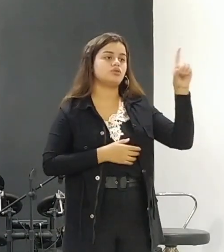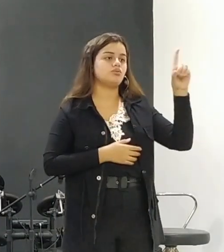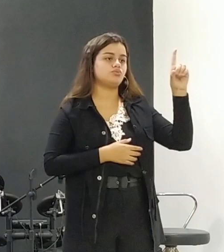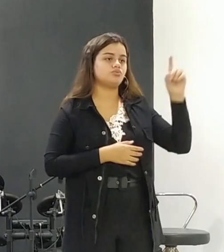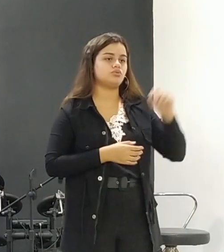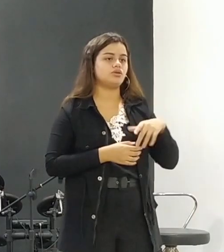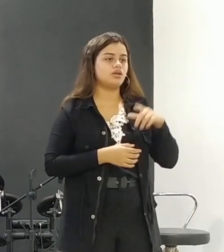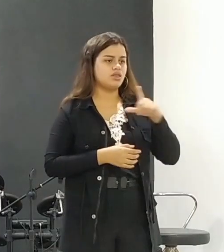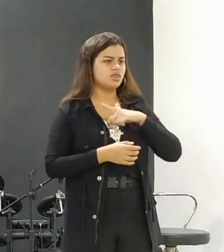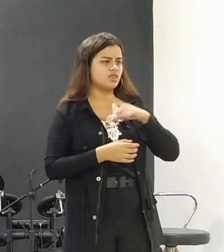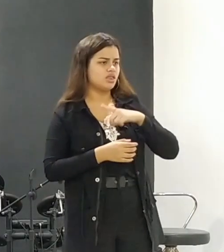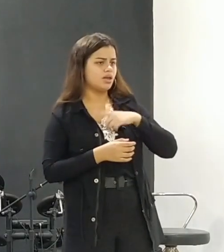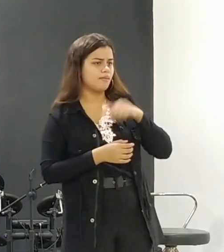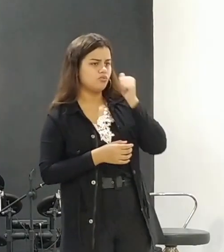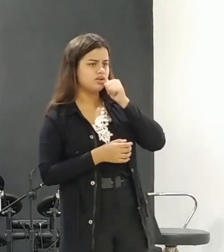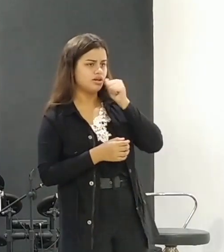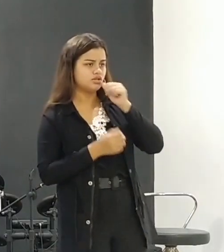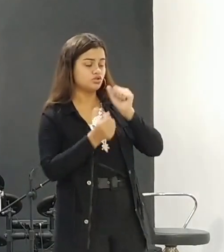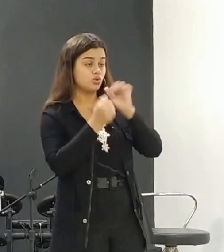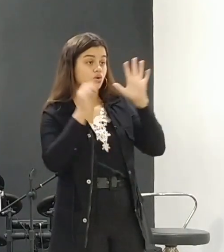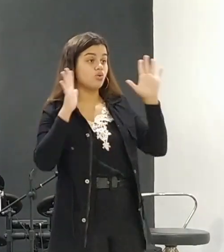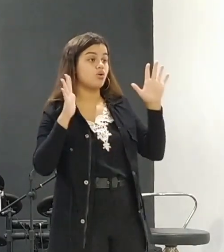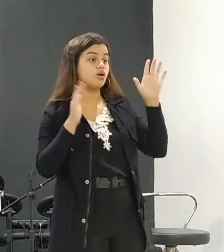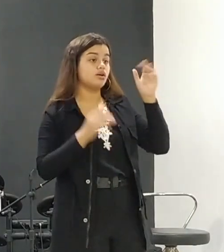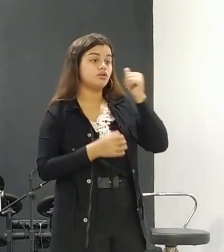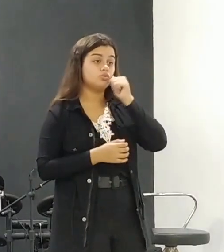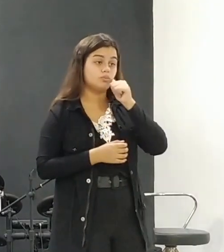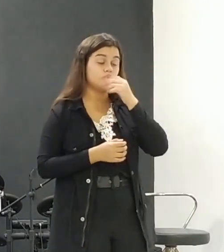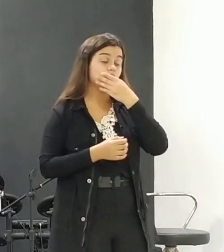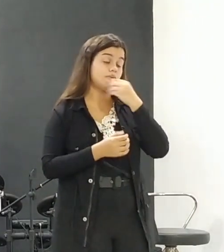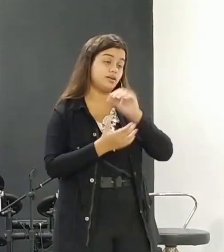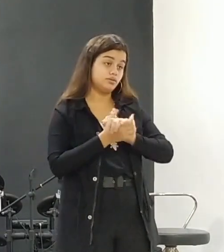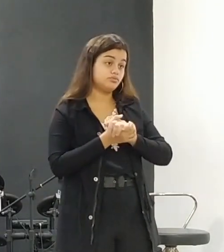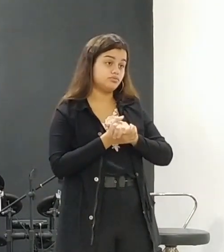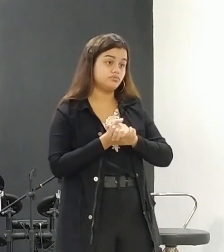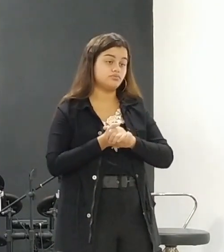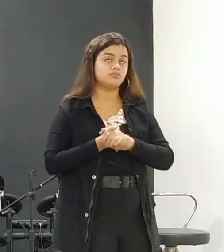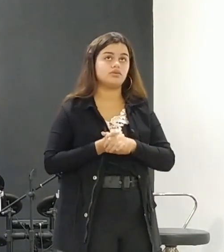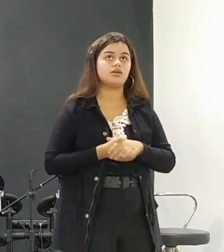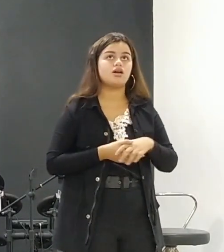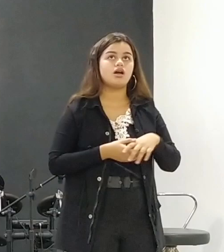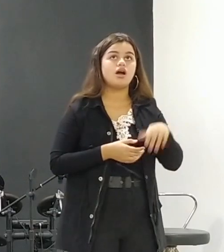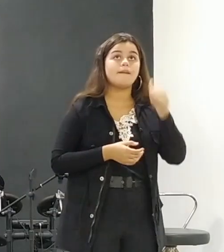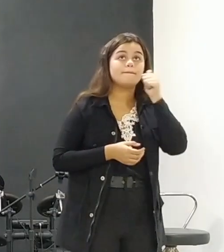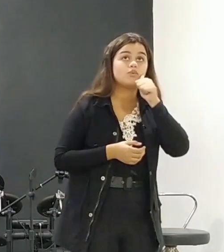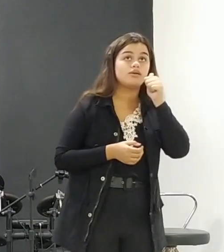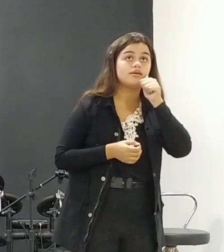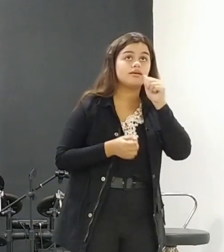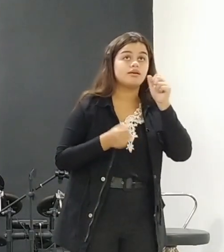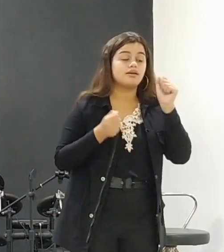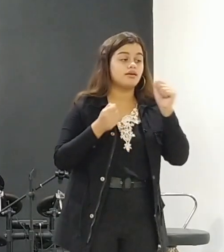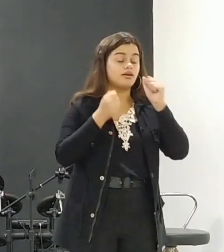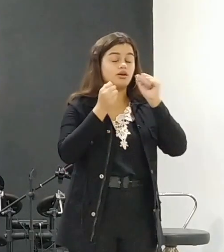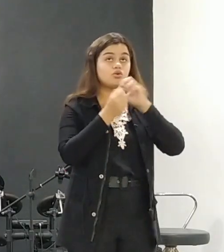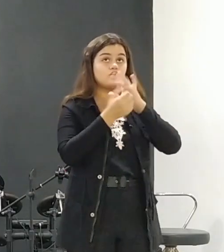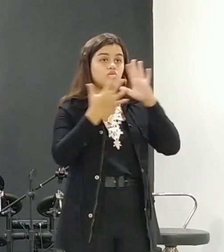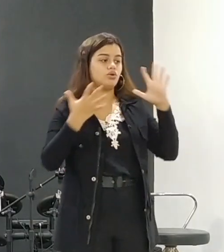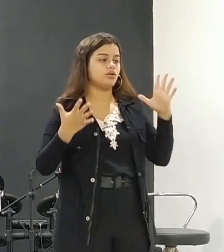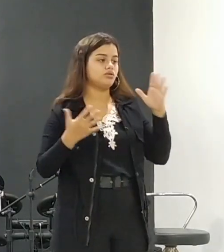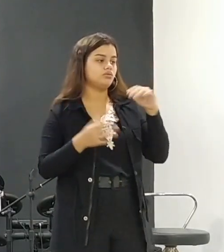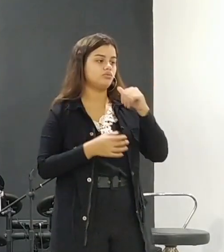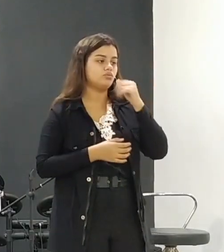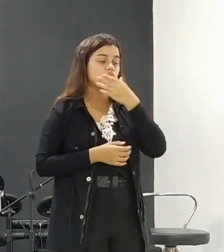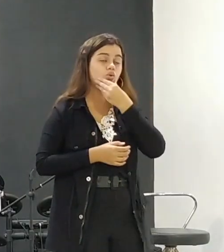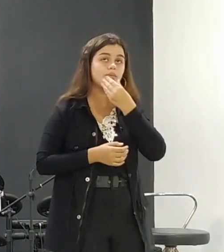homem. Tem mulheres aqui que são a glória do seu marido? A mulher é a glória do homem, né? Quando o homem tem uma